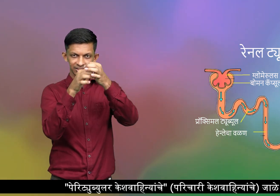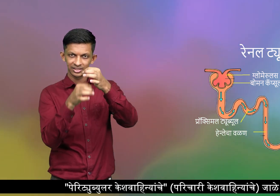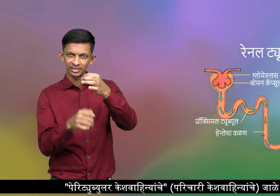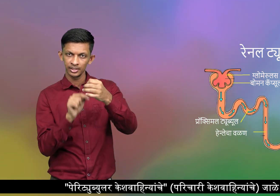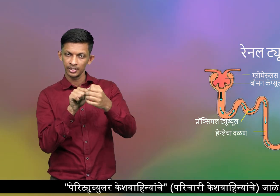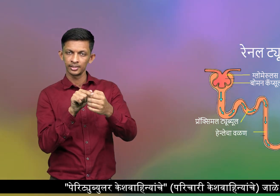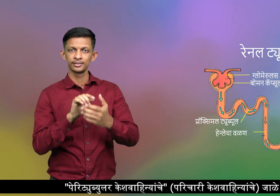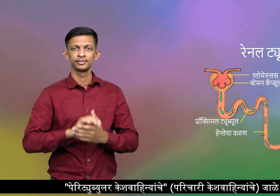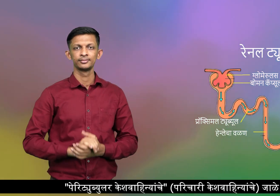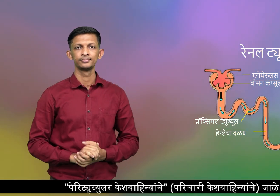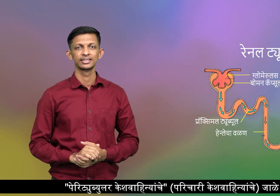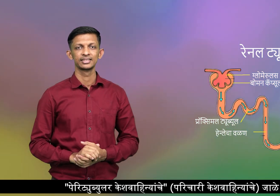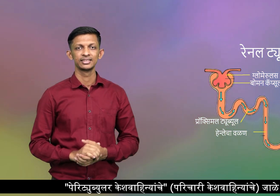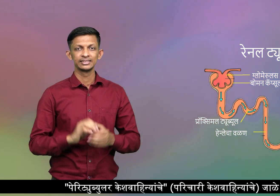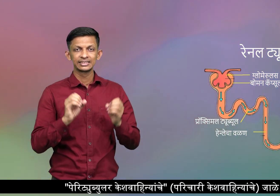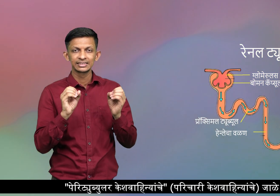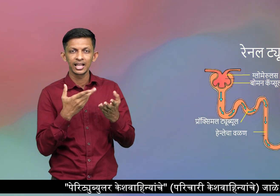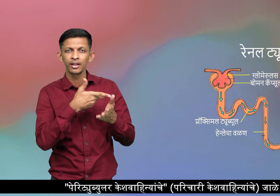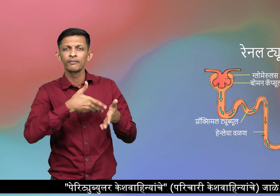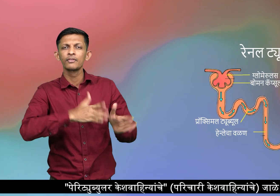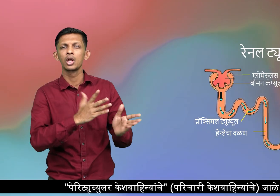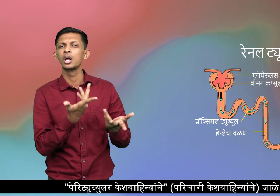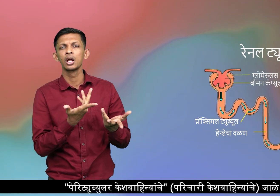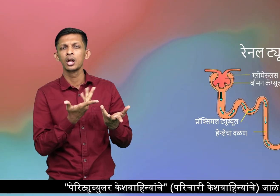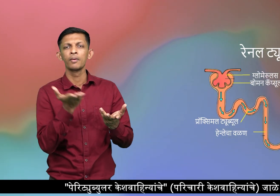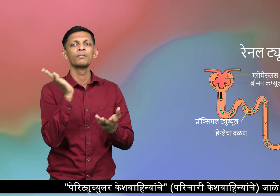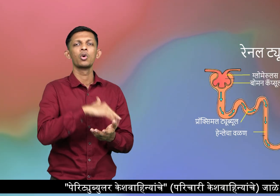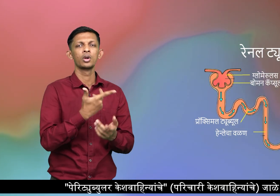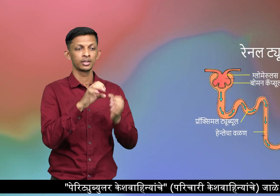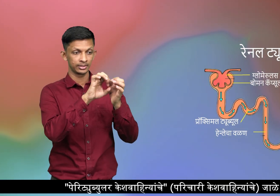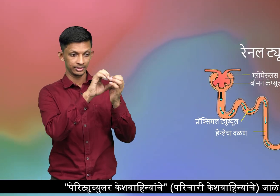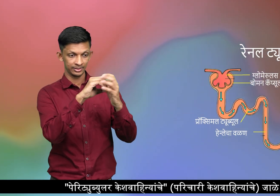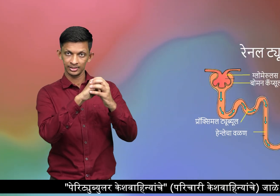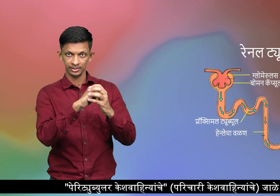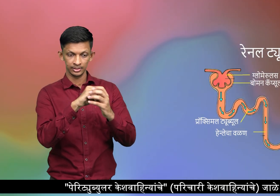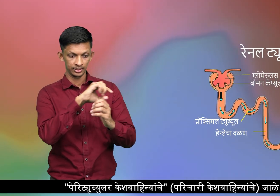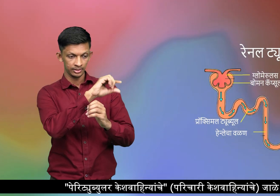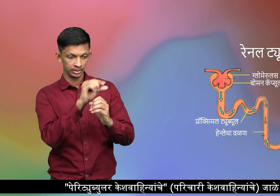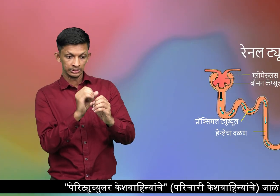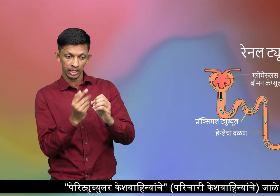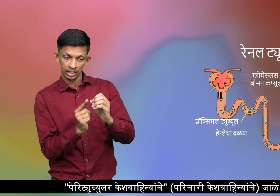पेरिट्युबुलर केशवाहिन्यांच्या परिचारी केशवाहिन्यांचे जाळे वेढलेले असते. ही